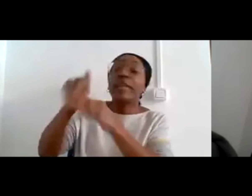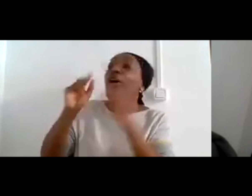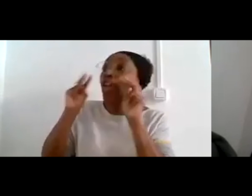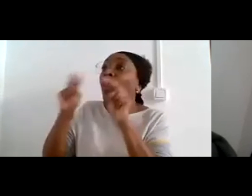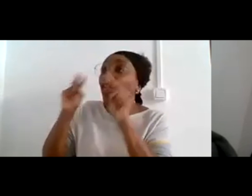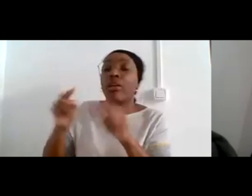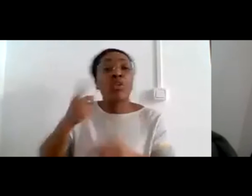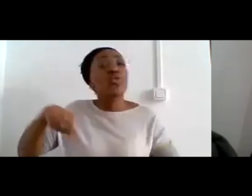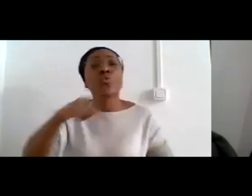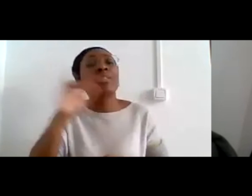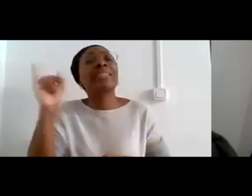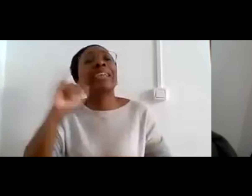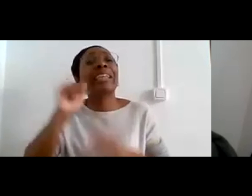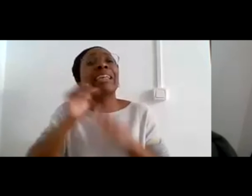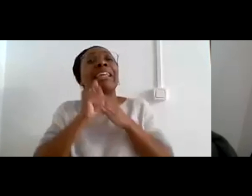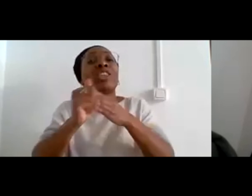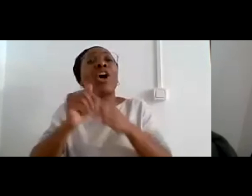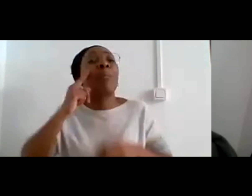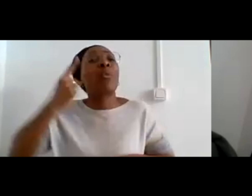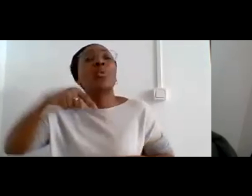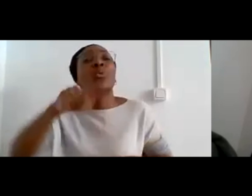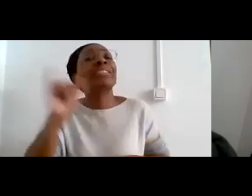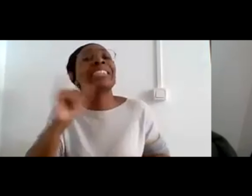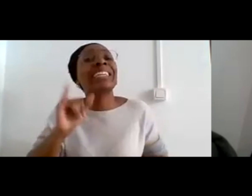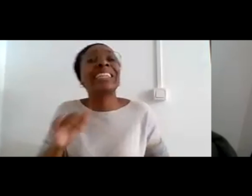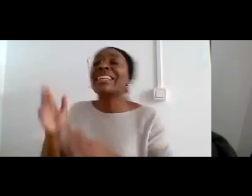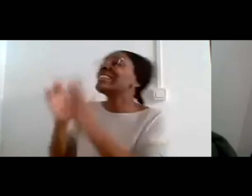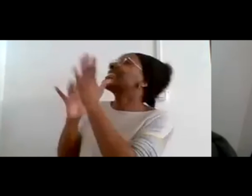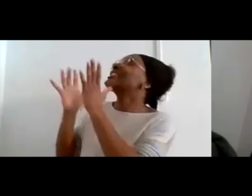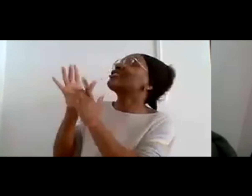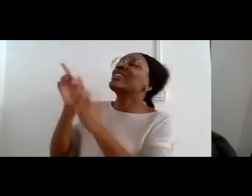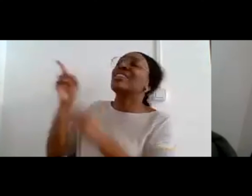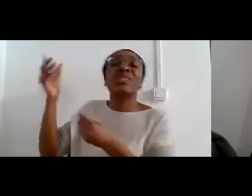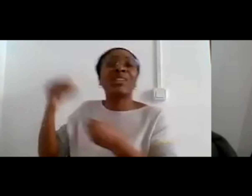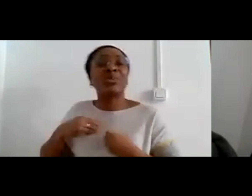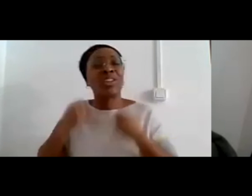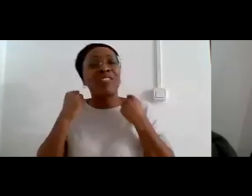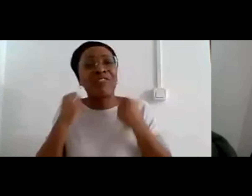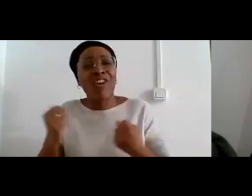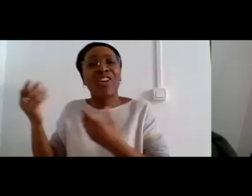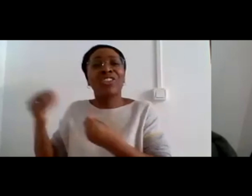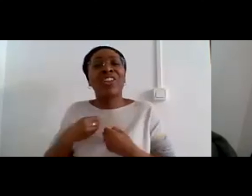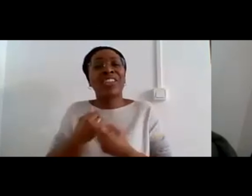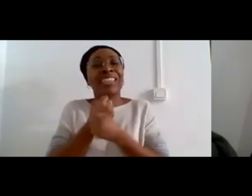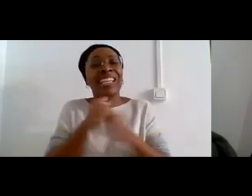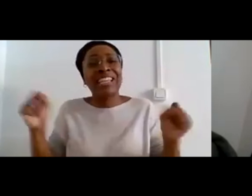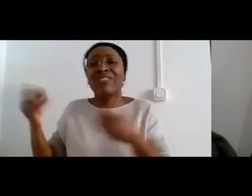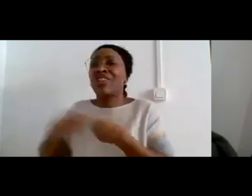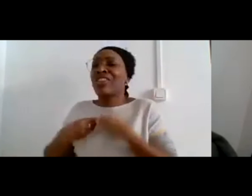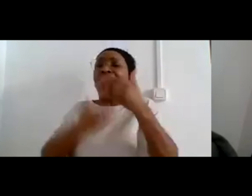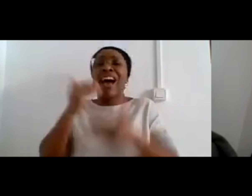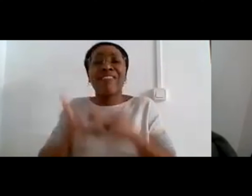lui qui vient nous changer, nous transformer, nous libérer, nous délivrer, nous fortifier, nous donner d'aller de l'avant et de